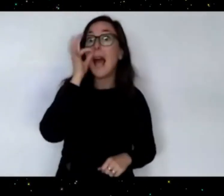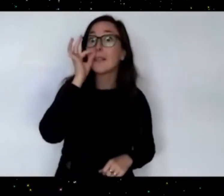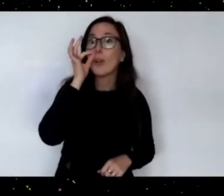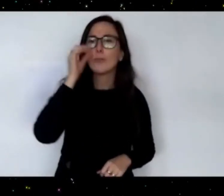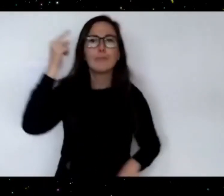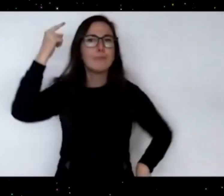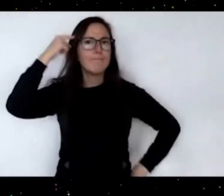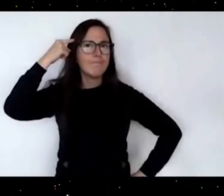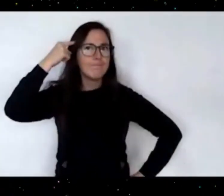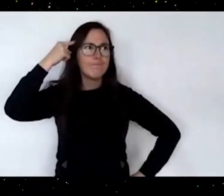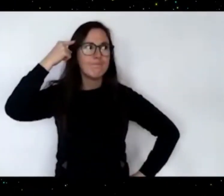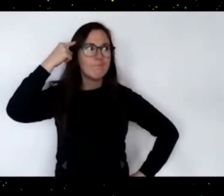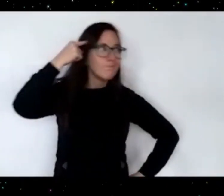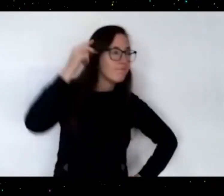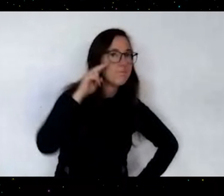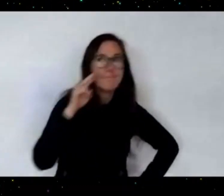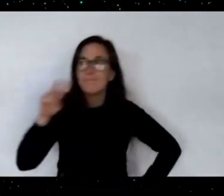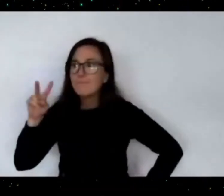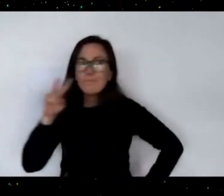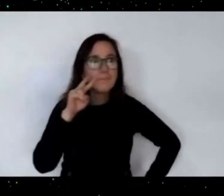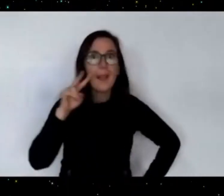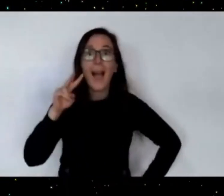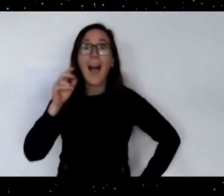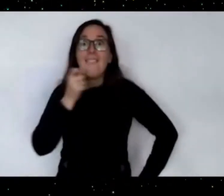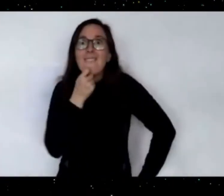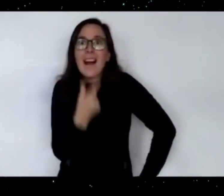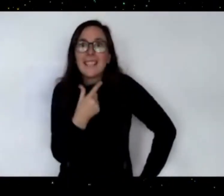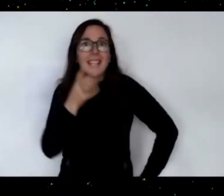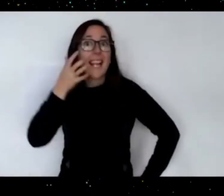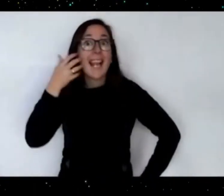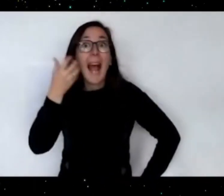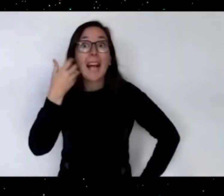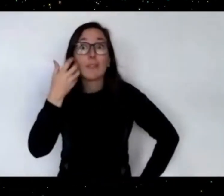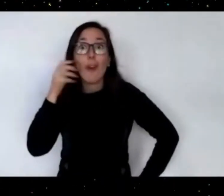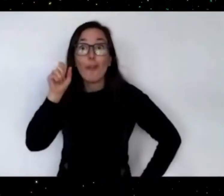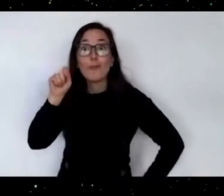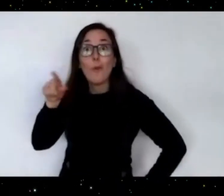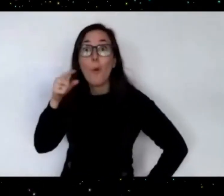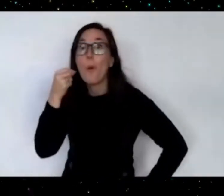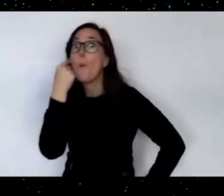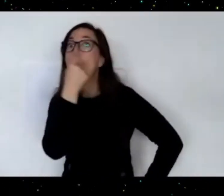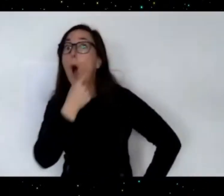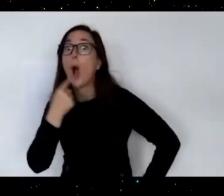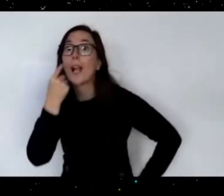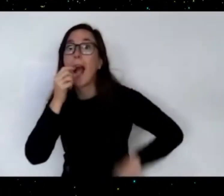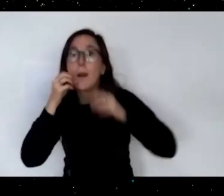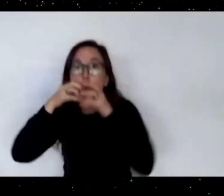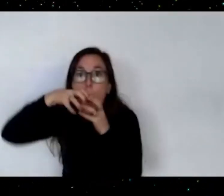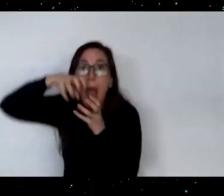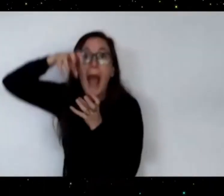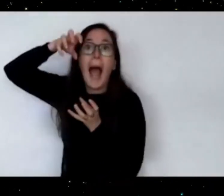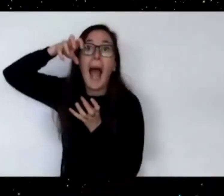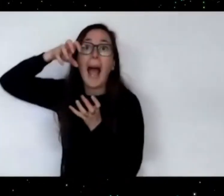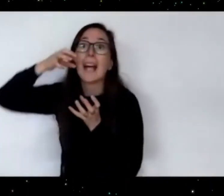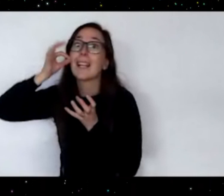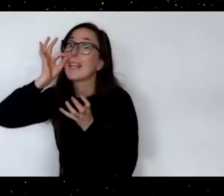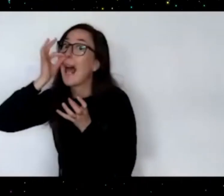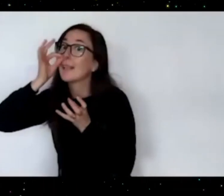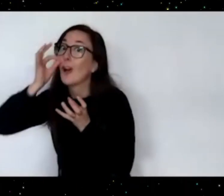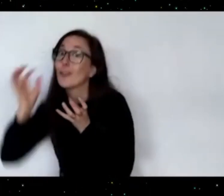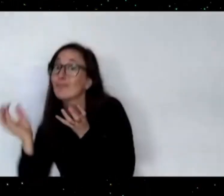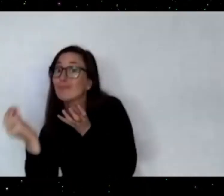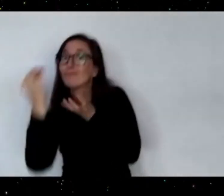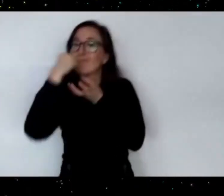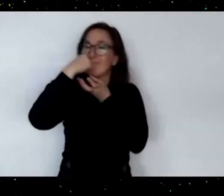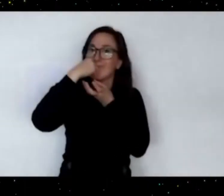esconderse por la boca del gato. ¿Entra un ratón en la